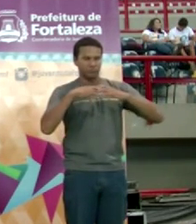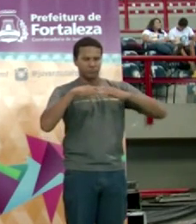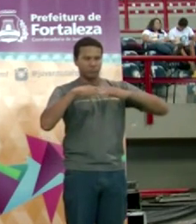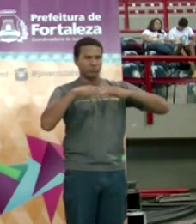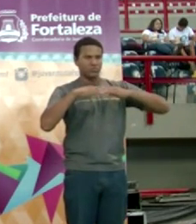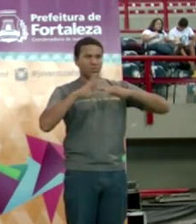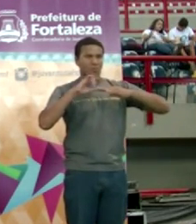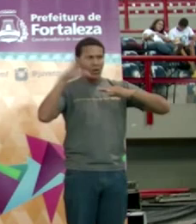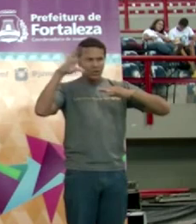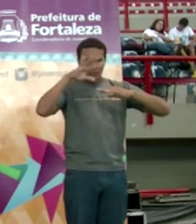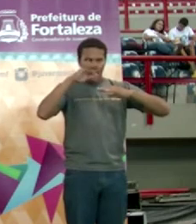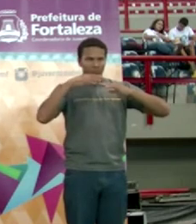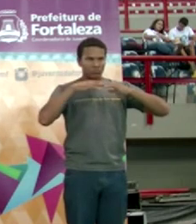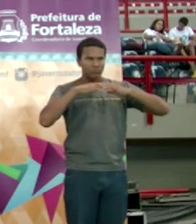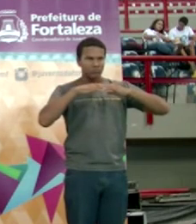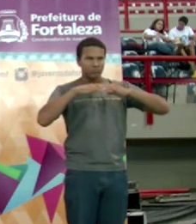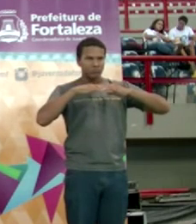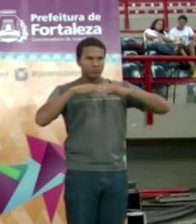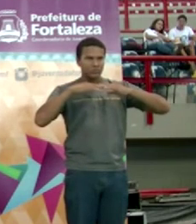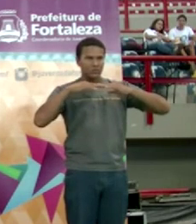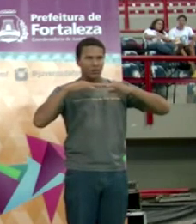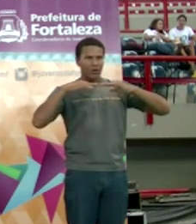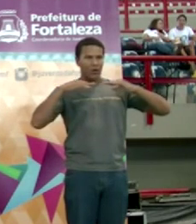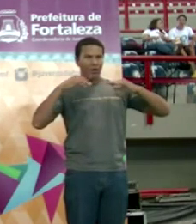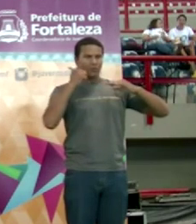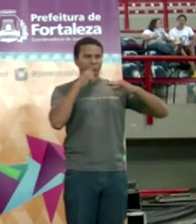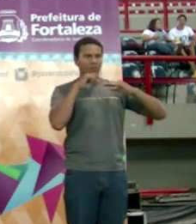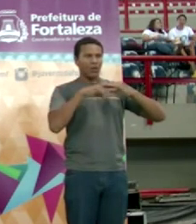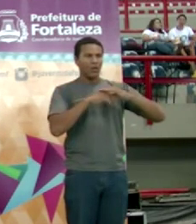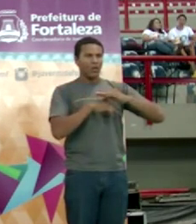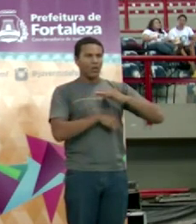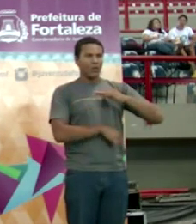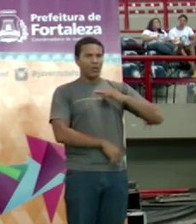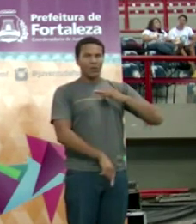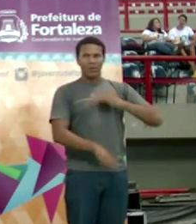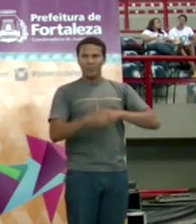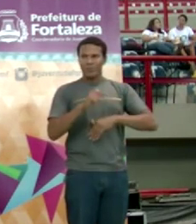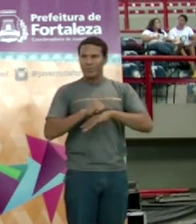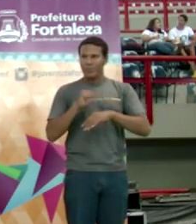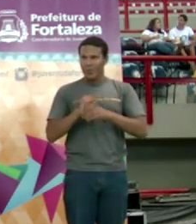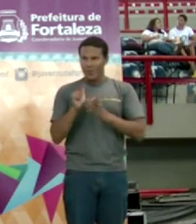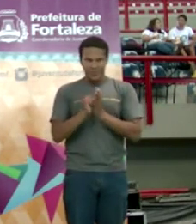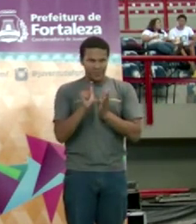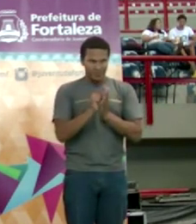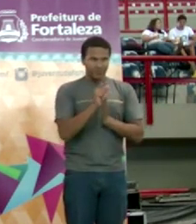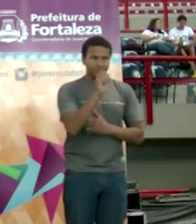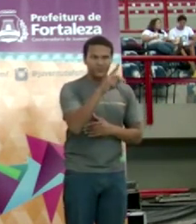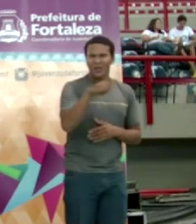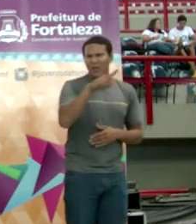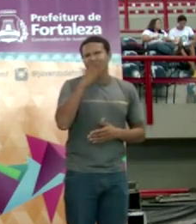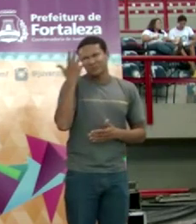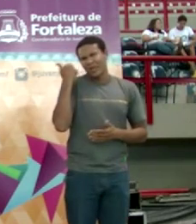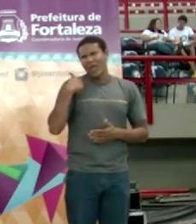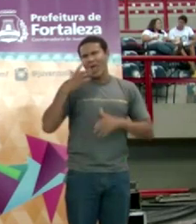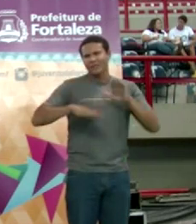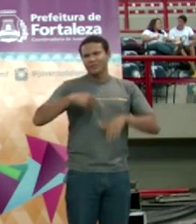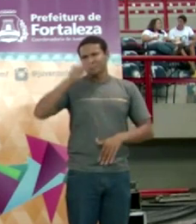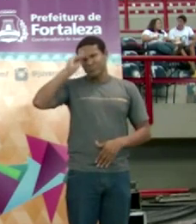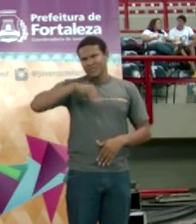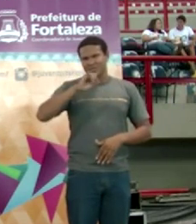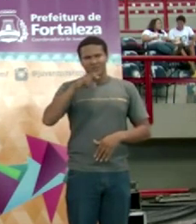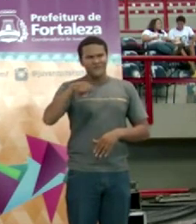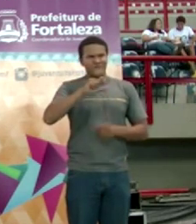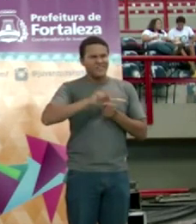tá? Quem fizer esse teste em casa, vocês vão ver que funciona de forma bem legal. Eu sei que às vezes vocês têm preguiça de fazer. Então, quem